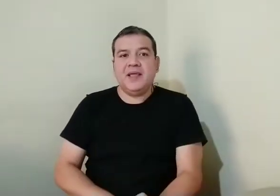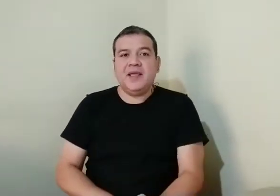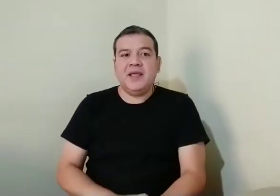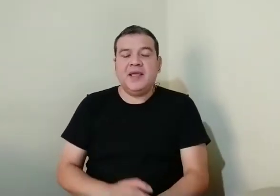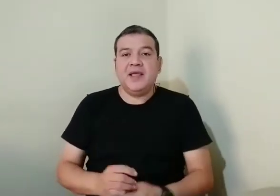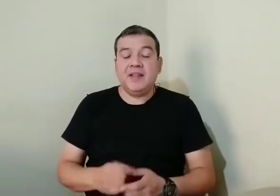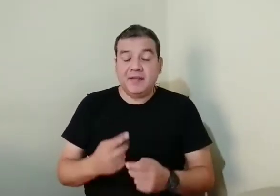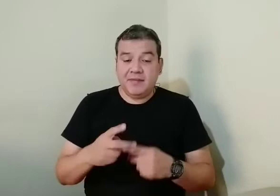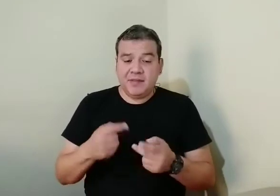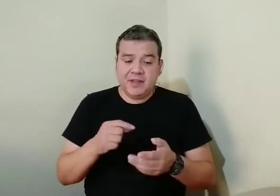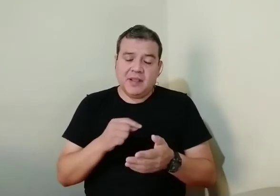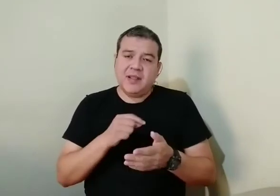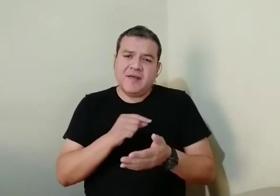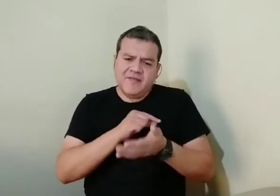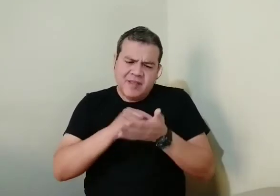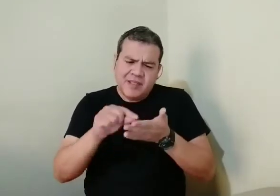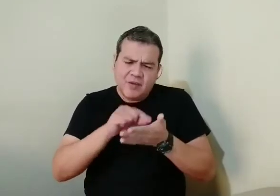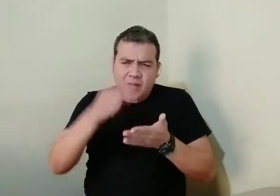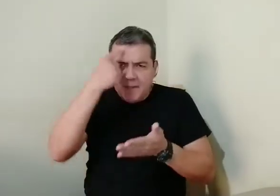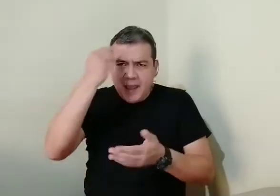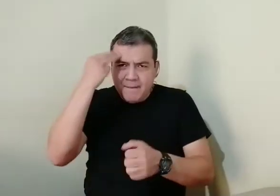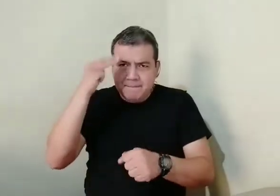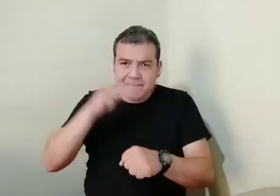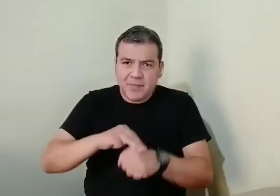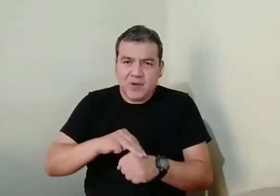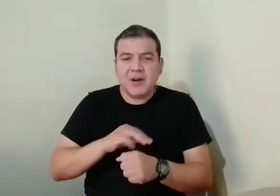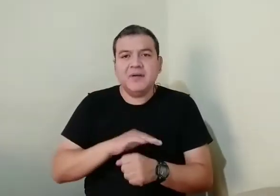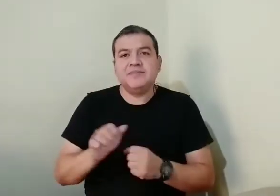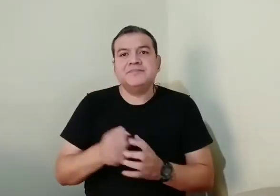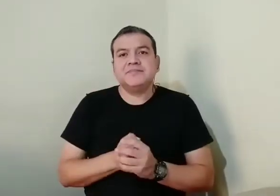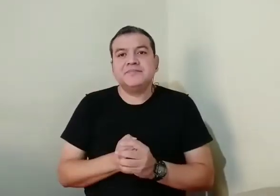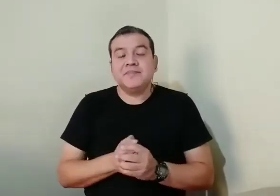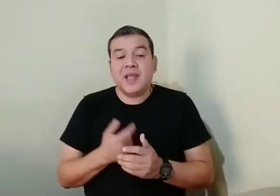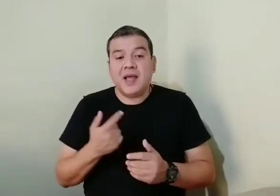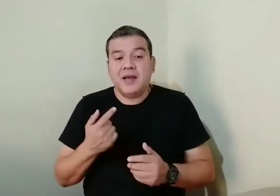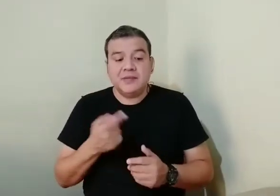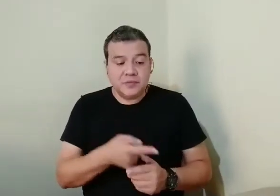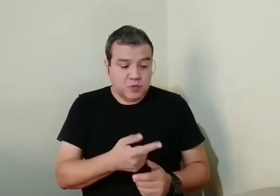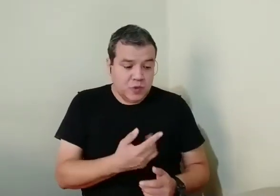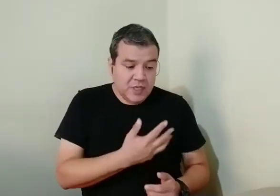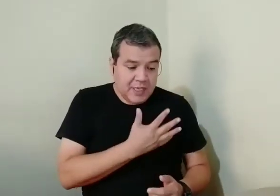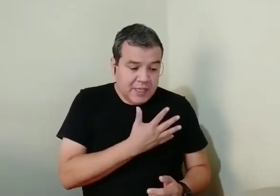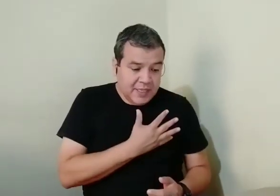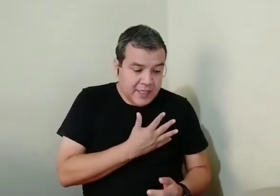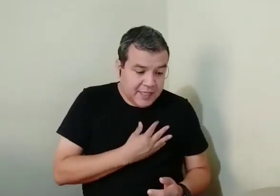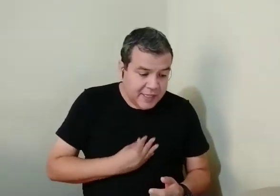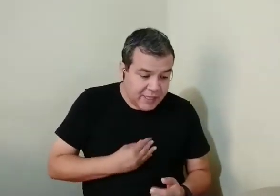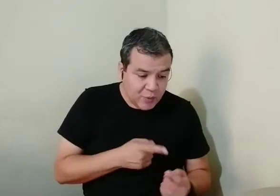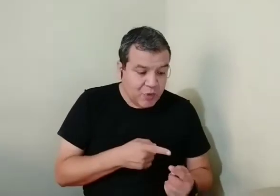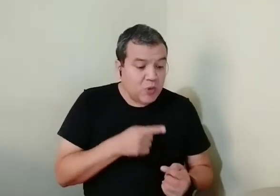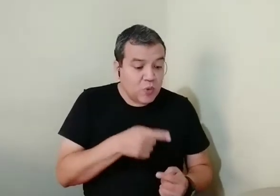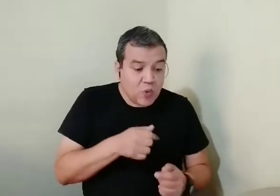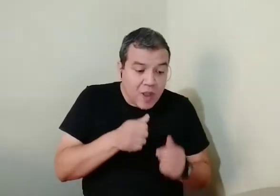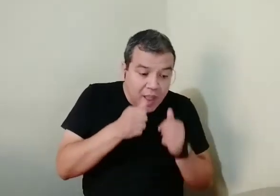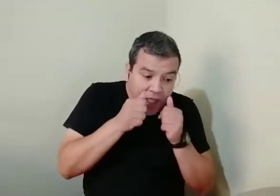Oye, hijo mío, la instrucción de tu padre, y no desprecies la dirección de tu madre.